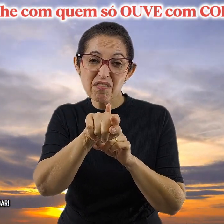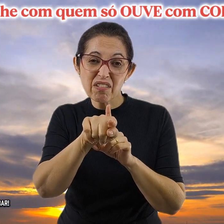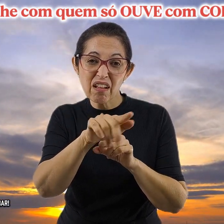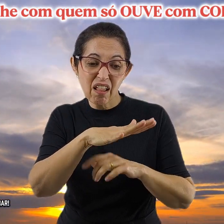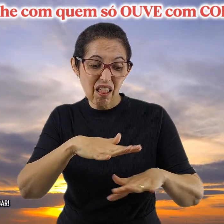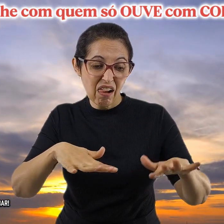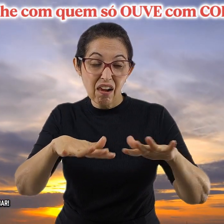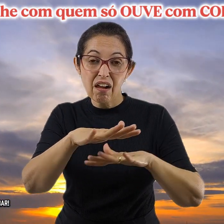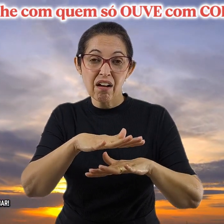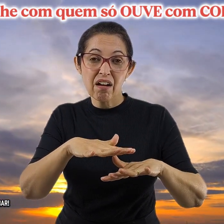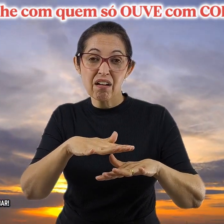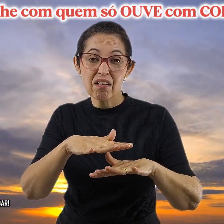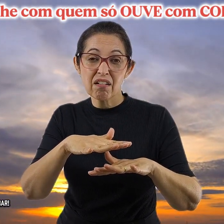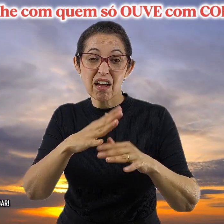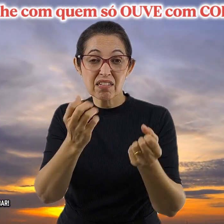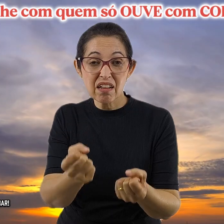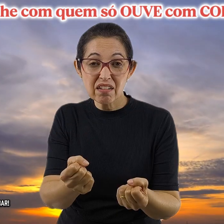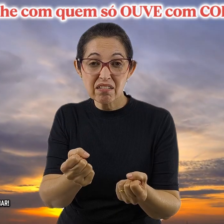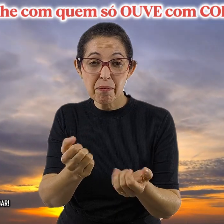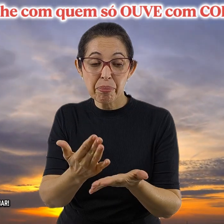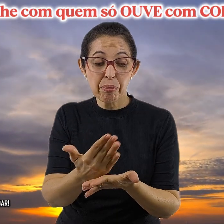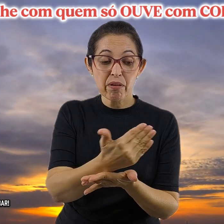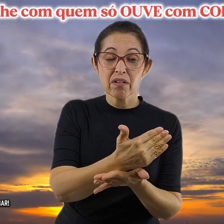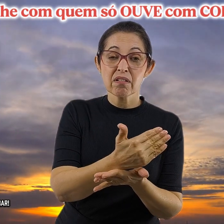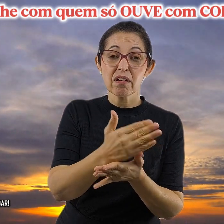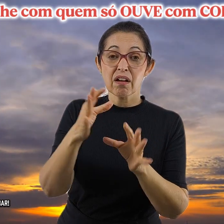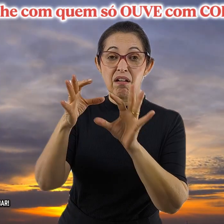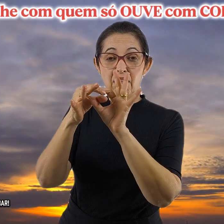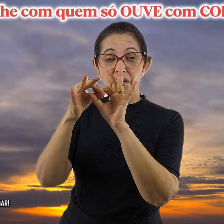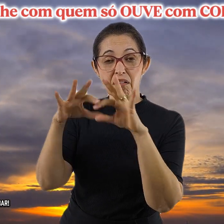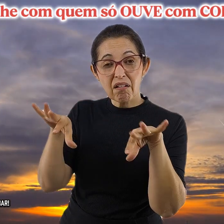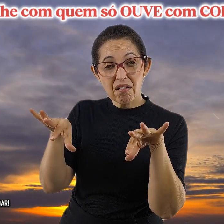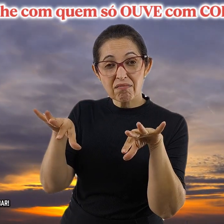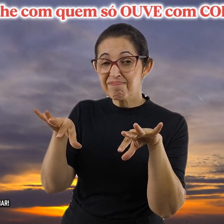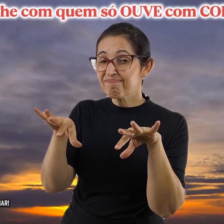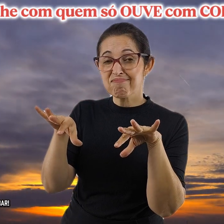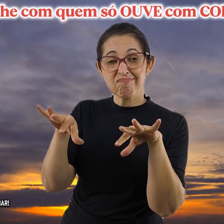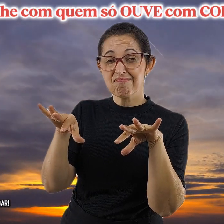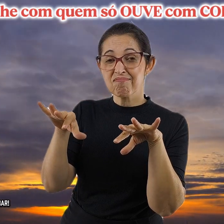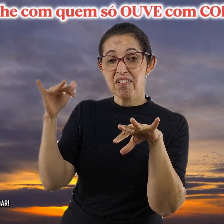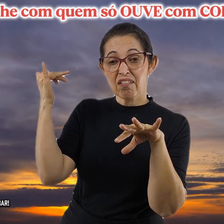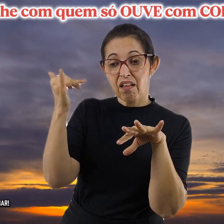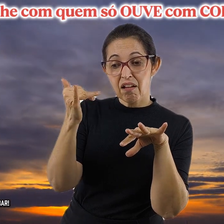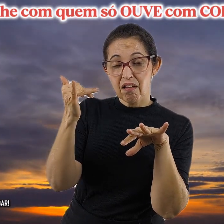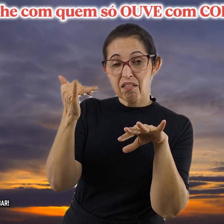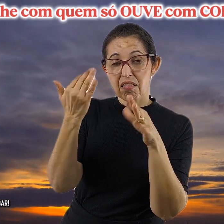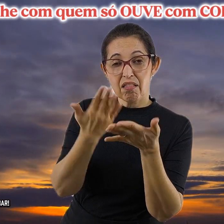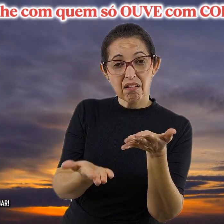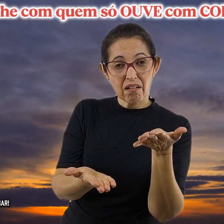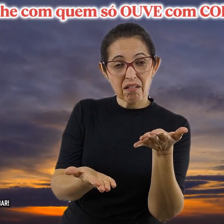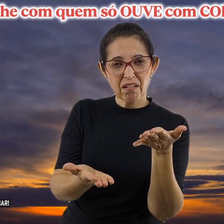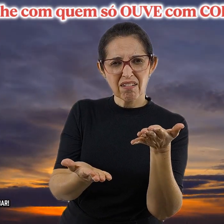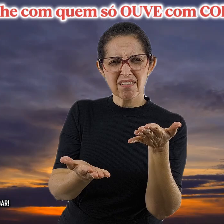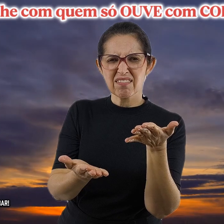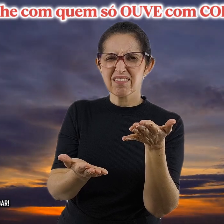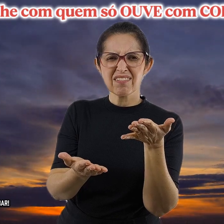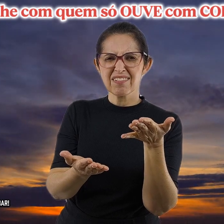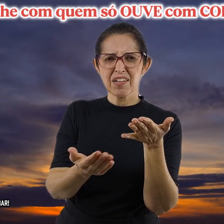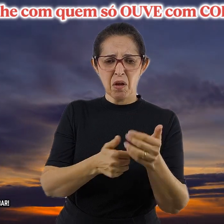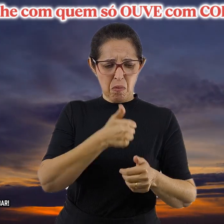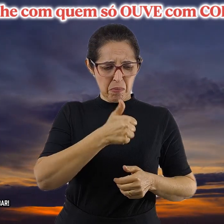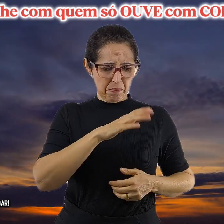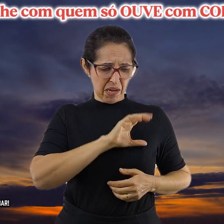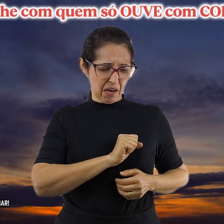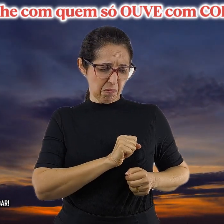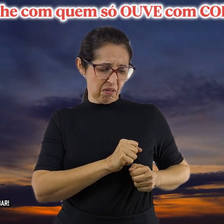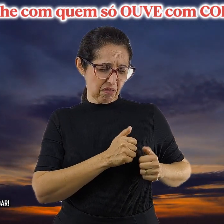se corrompe. Se não tem mais comunhão, se não tem mais a voz do Senhor, deixou o primeiro